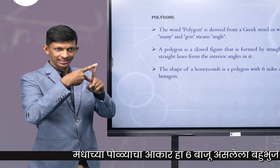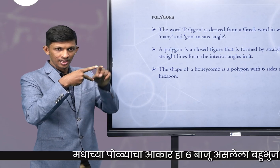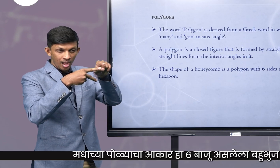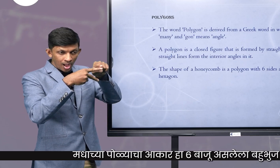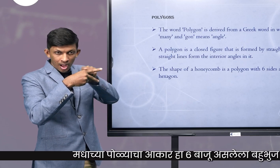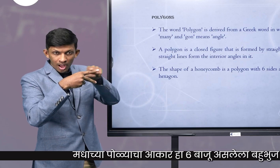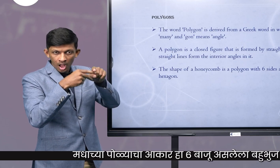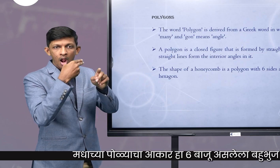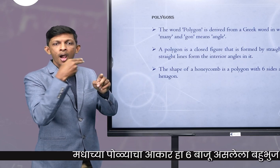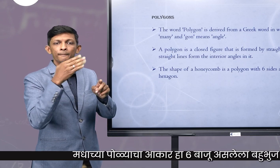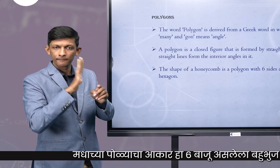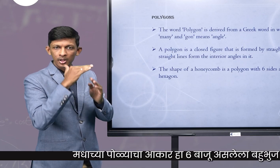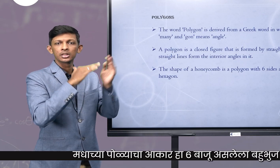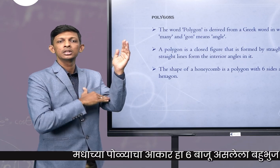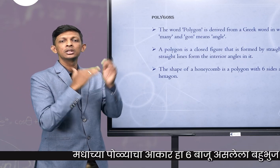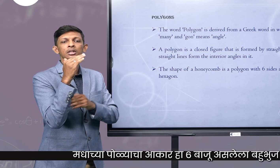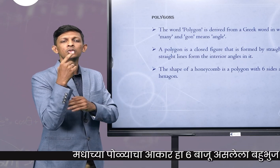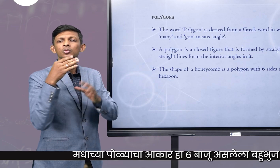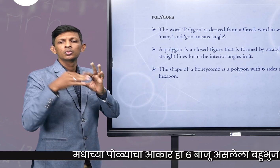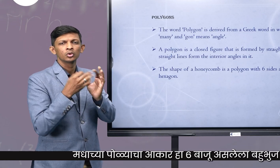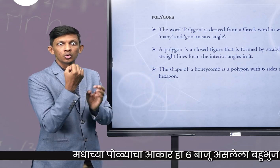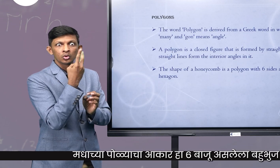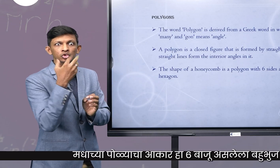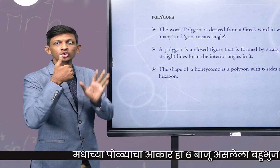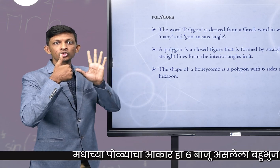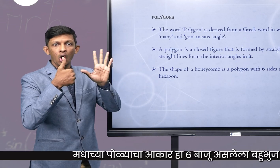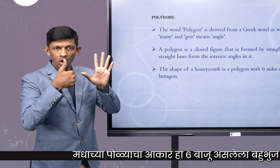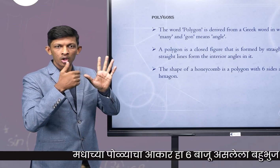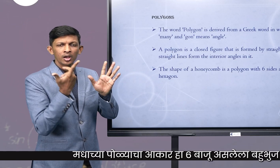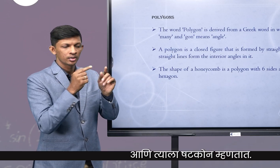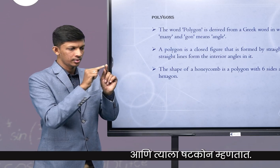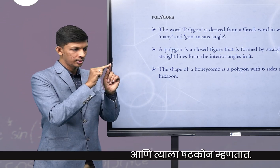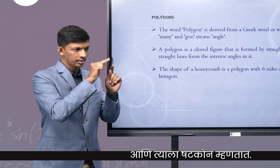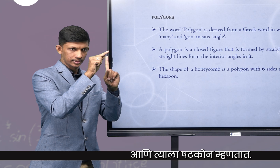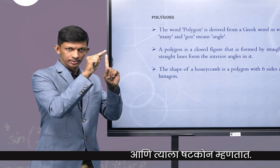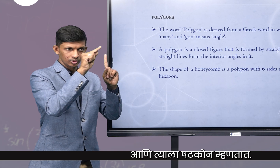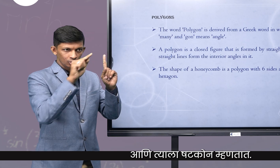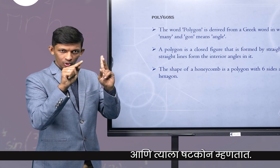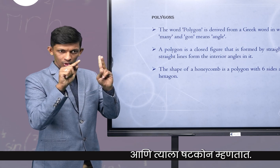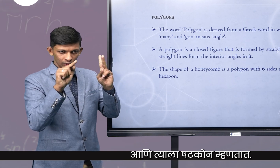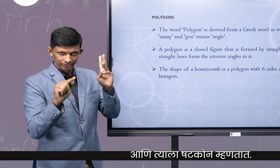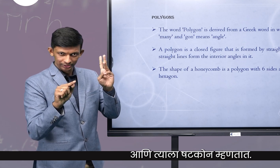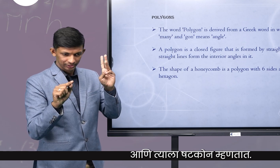मधाच्या पोळ्याचा आकार हा 6 बाजू असलेला बहुभुज असतो आणि त्याला षटकोन म्हणतात.